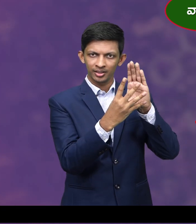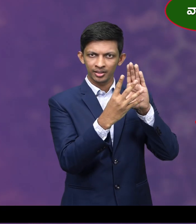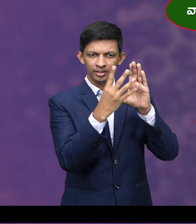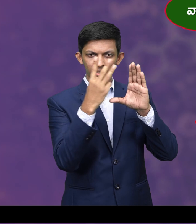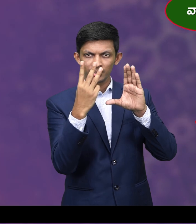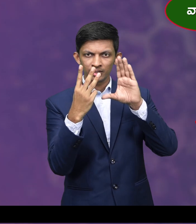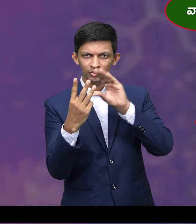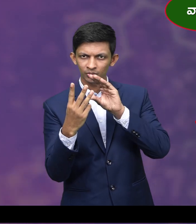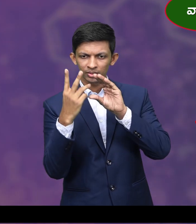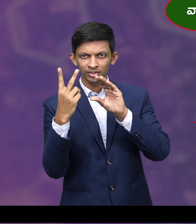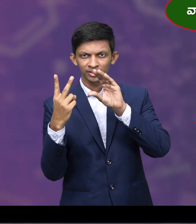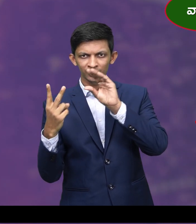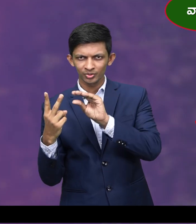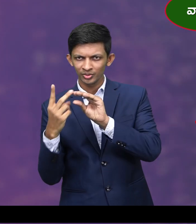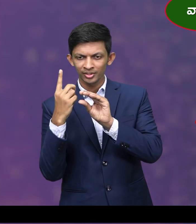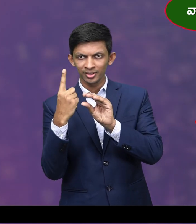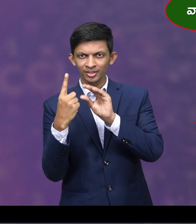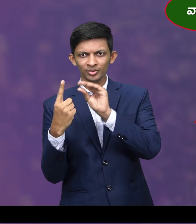నుండి 1 వరకు 0కి తగ్గుతుంది.